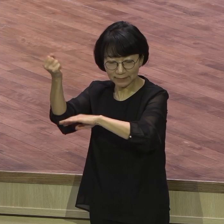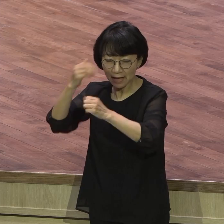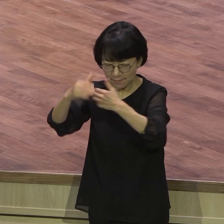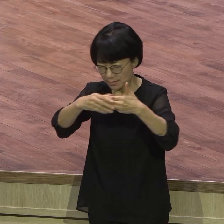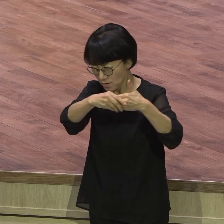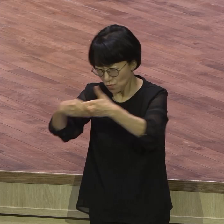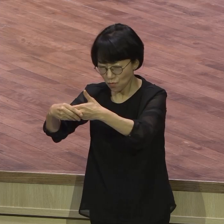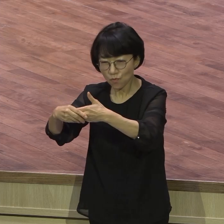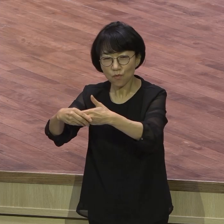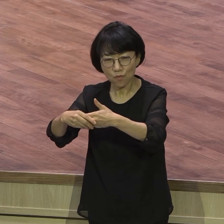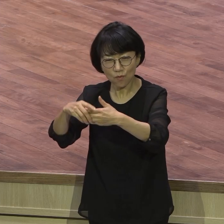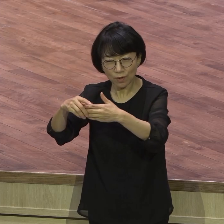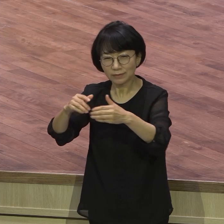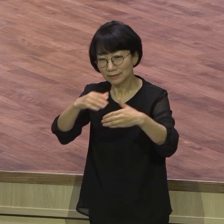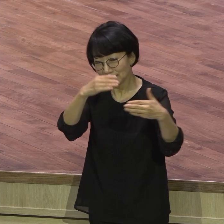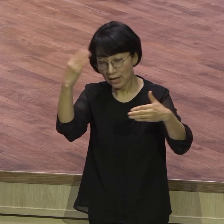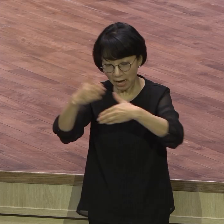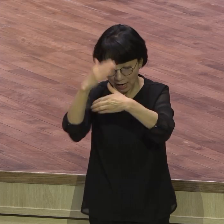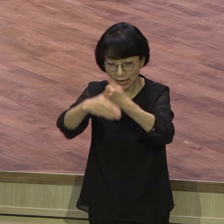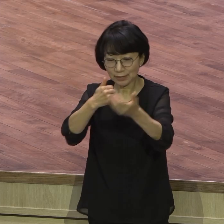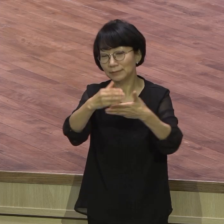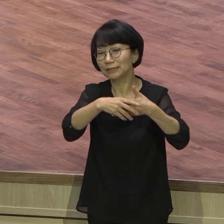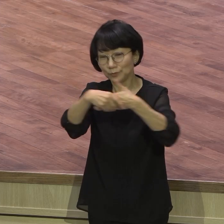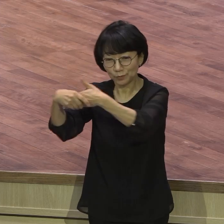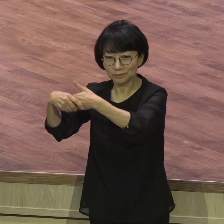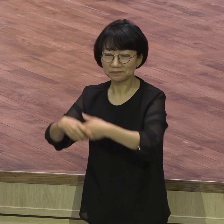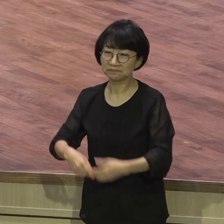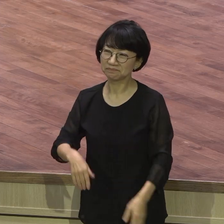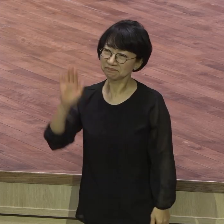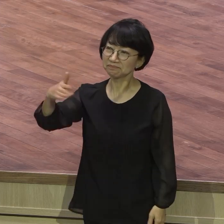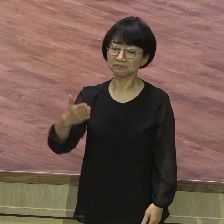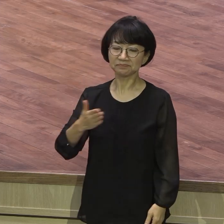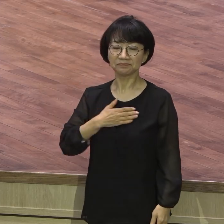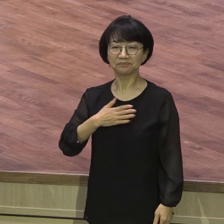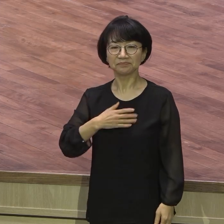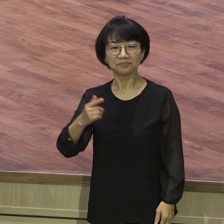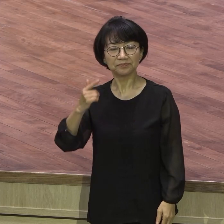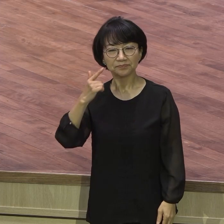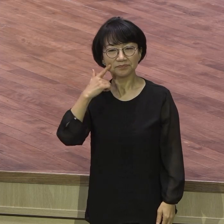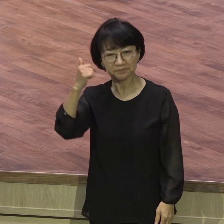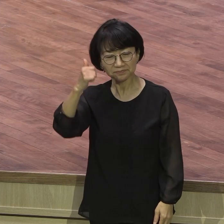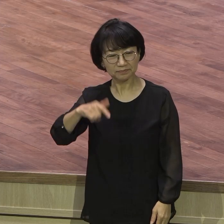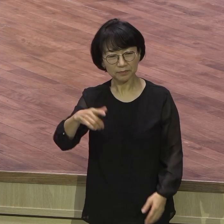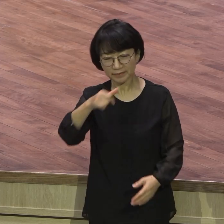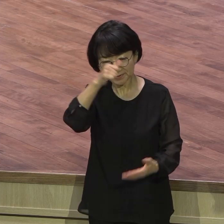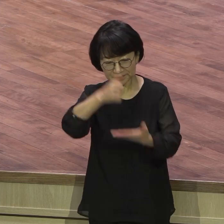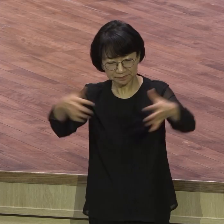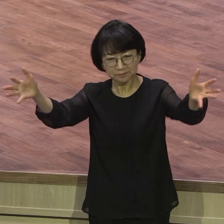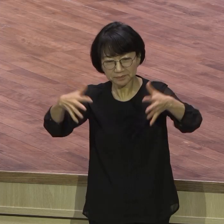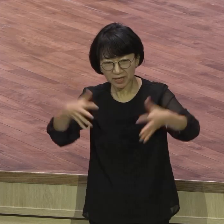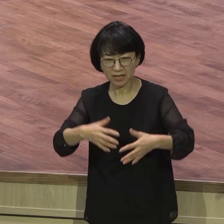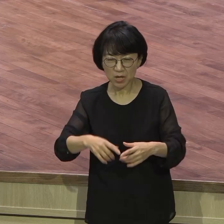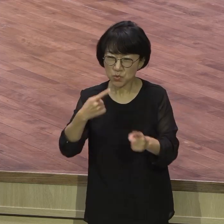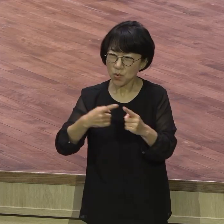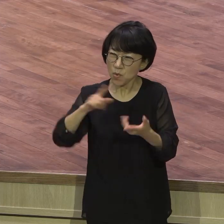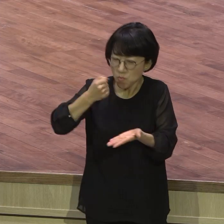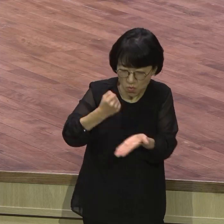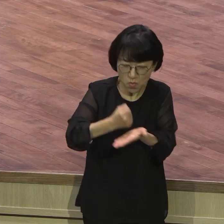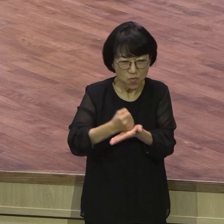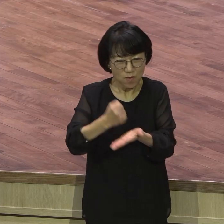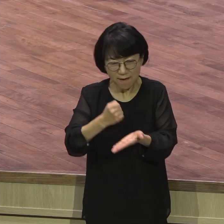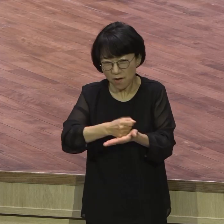인도하신다고 아멘 내가 말이야 당의 장이니까 당의 장로들 말하고 고주할 매주할 온갖 교육권 다 다